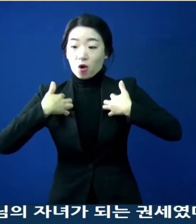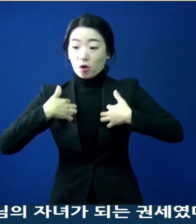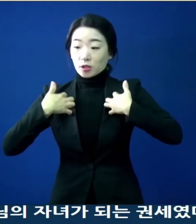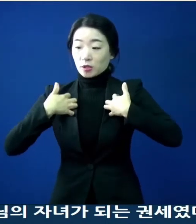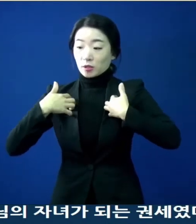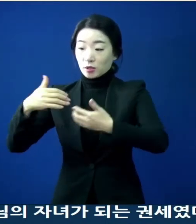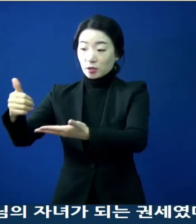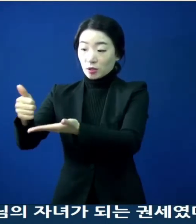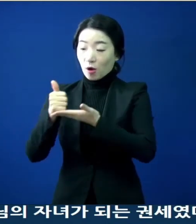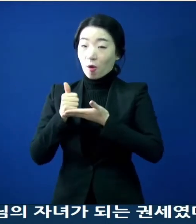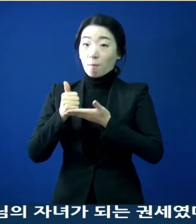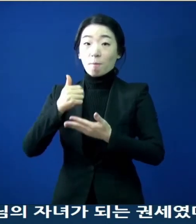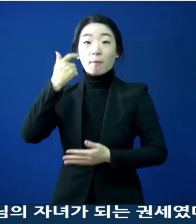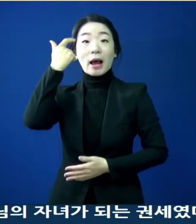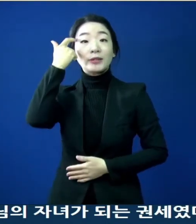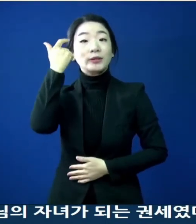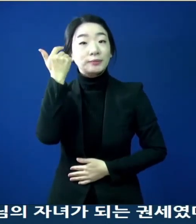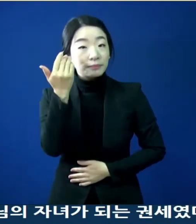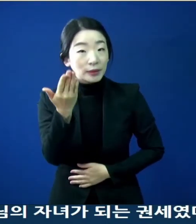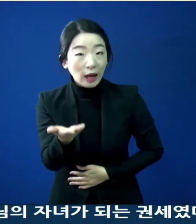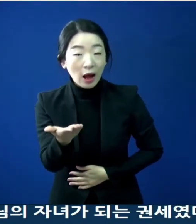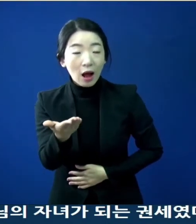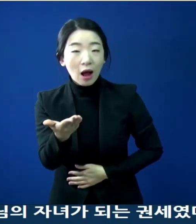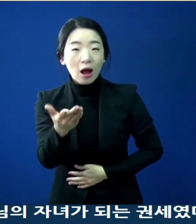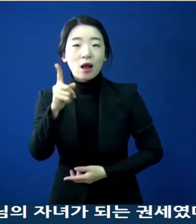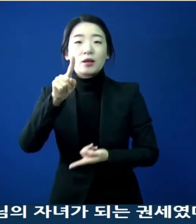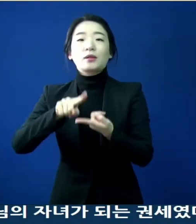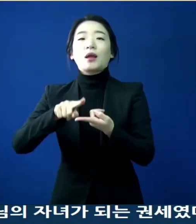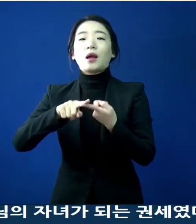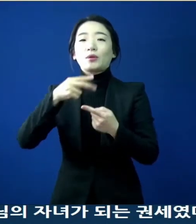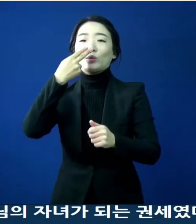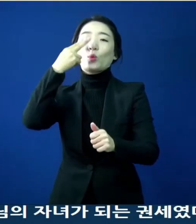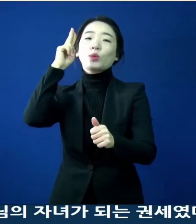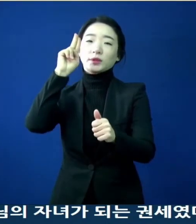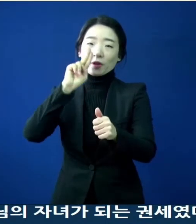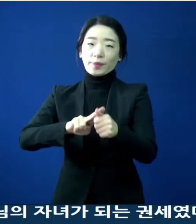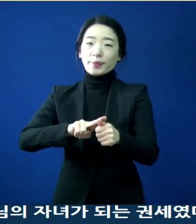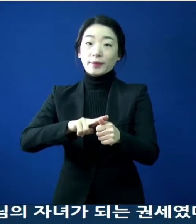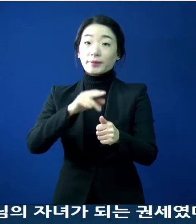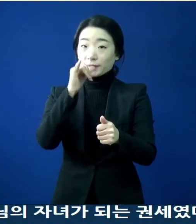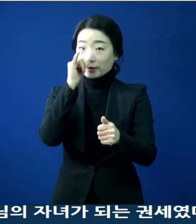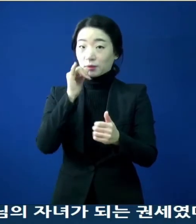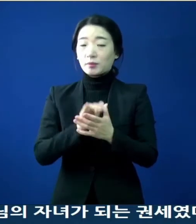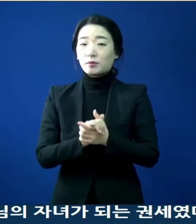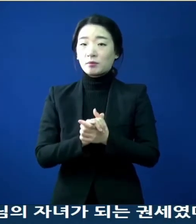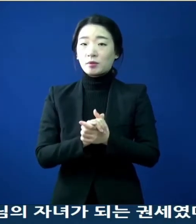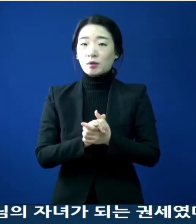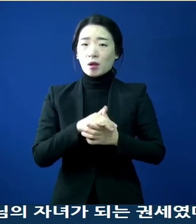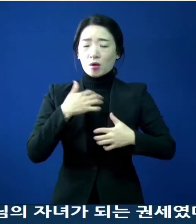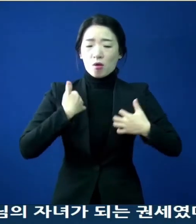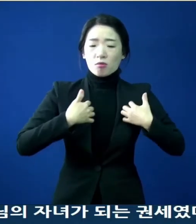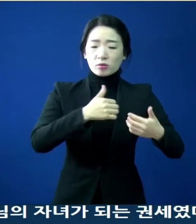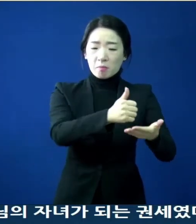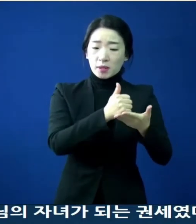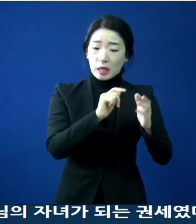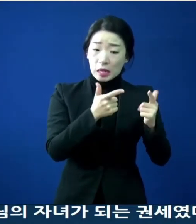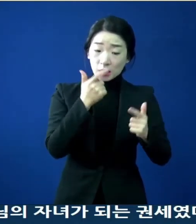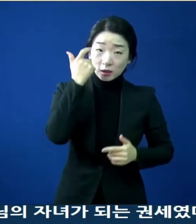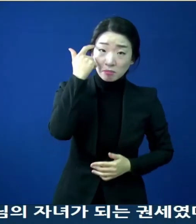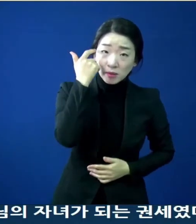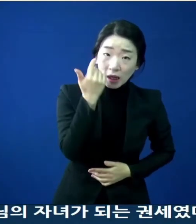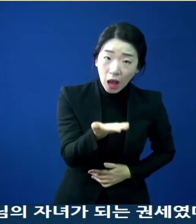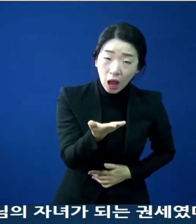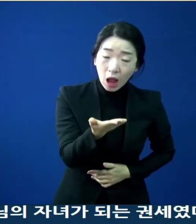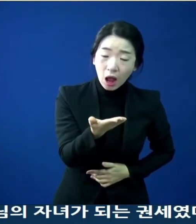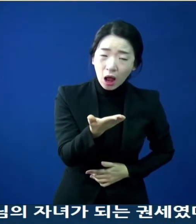영접하셨습니까? 라는 복음적인 도전이 종종 있었습니다. 그리고 영접하지 않으시겠습니까? 라는